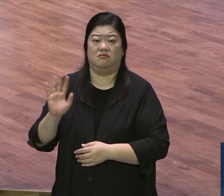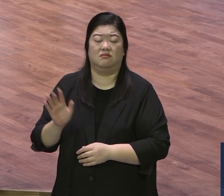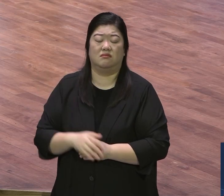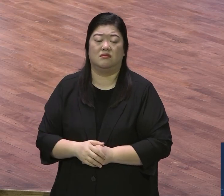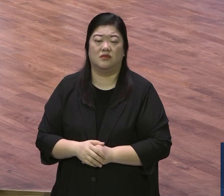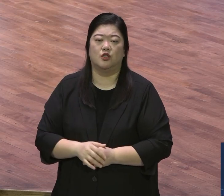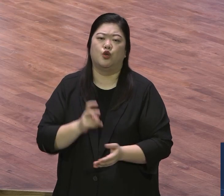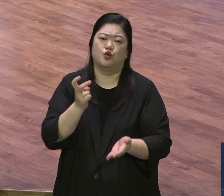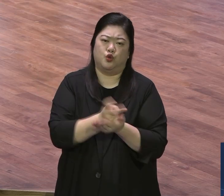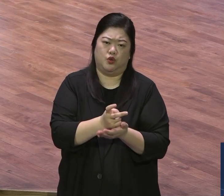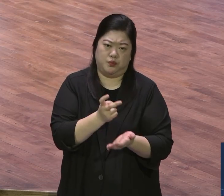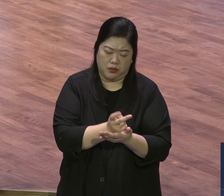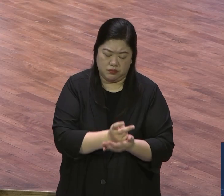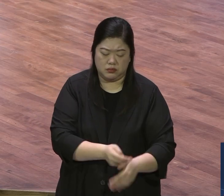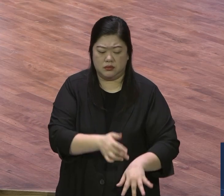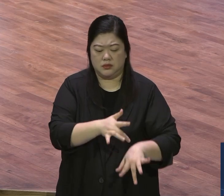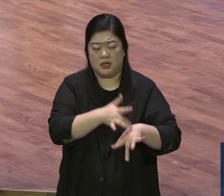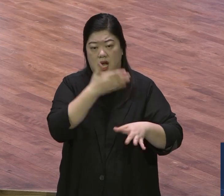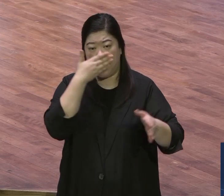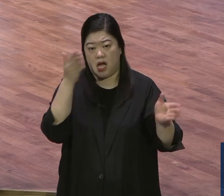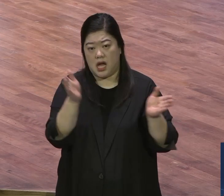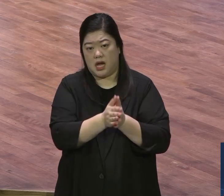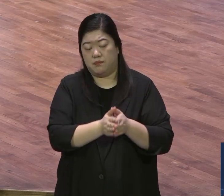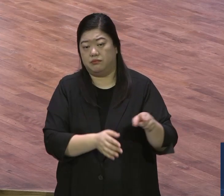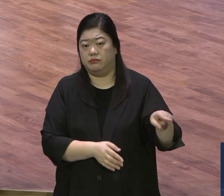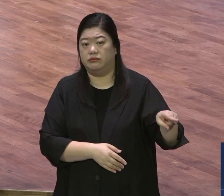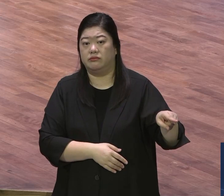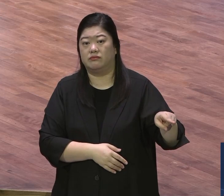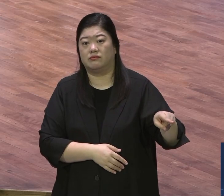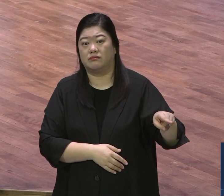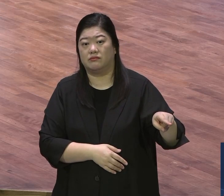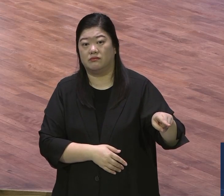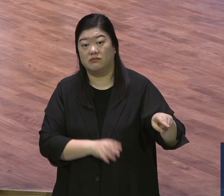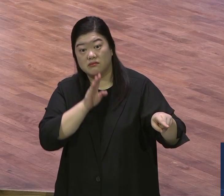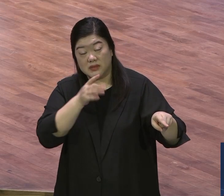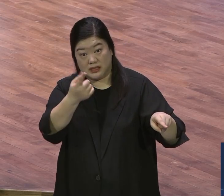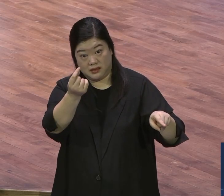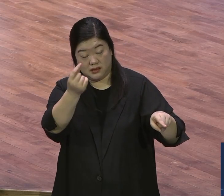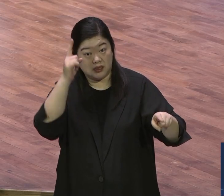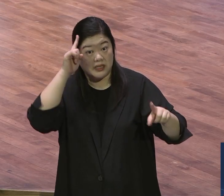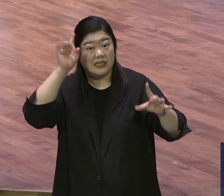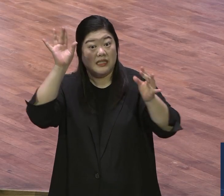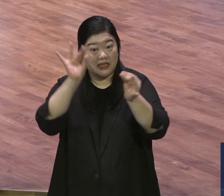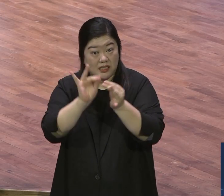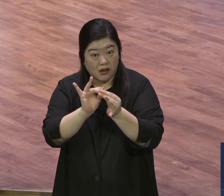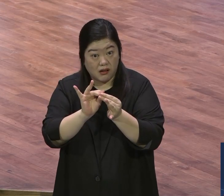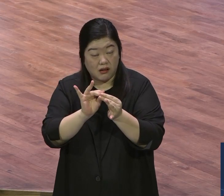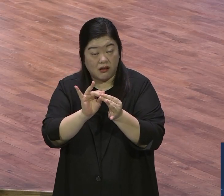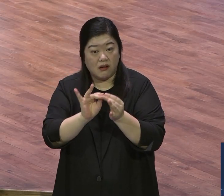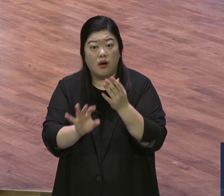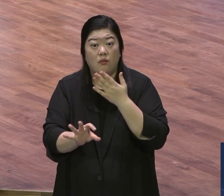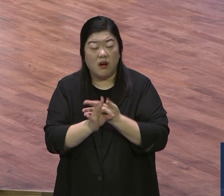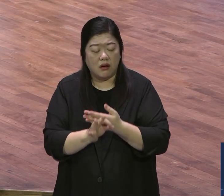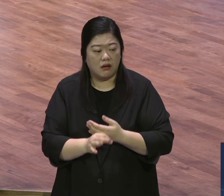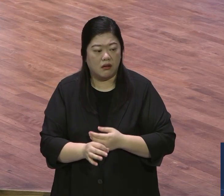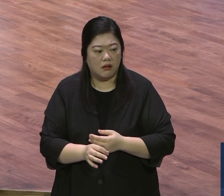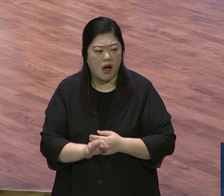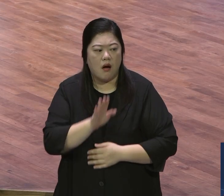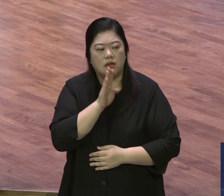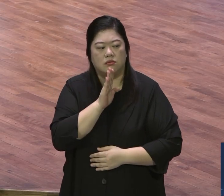율법 사단이 하는 거예요 사단이 하는 걸 인정하면 완전히 안 당해야지 왜